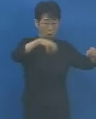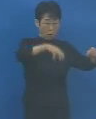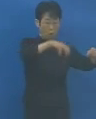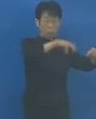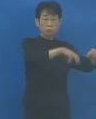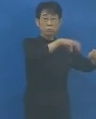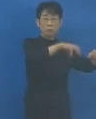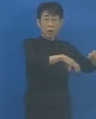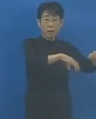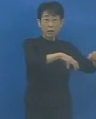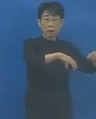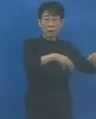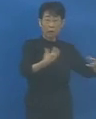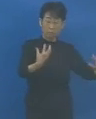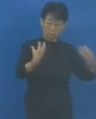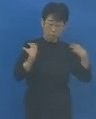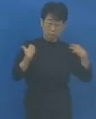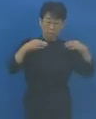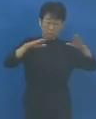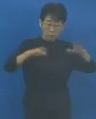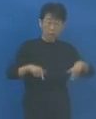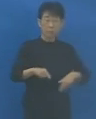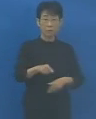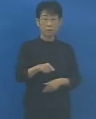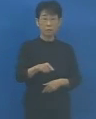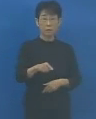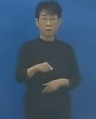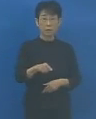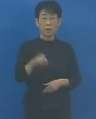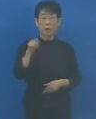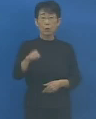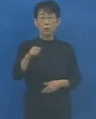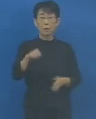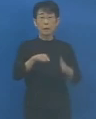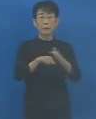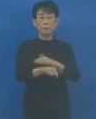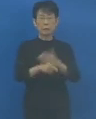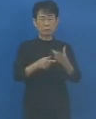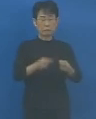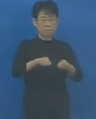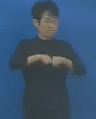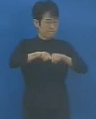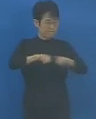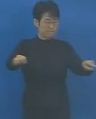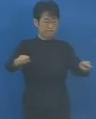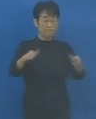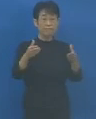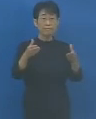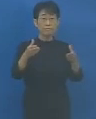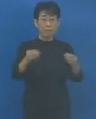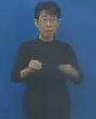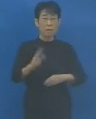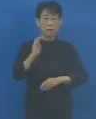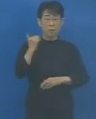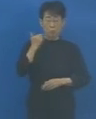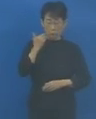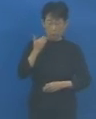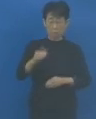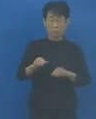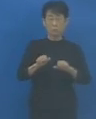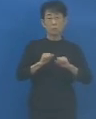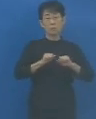割を果たしてしまった。しかも、それをある意味徹底してやったというところもあります。これ